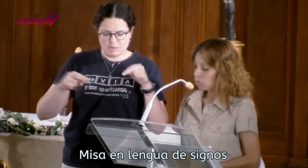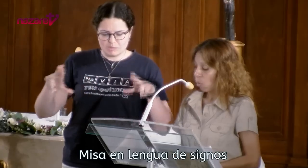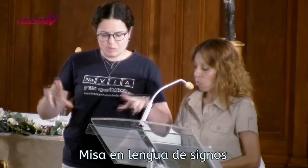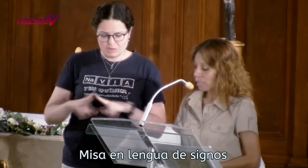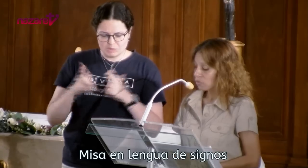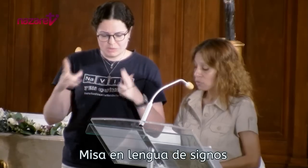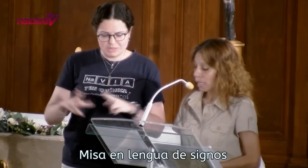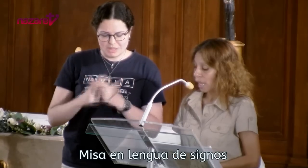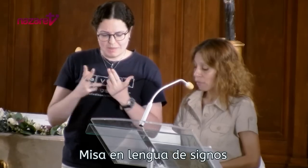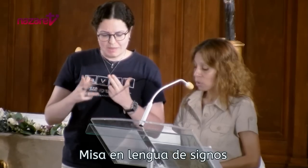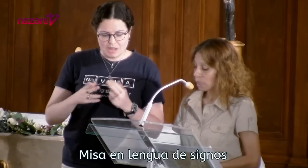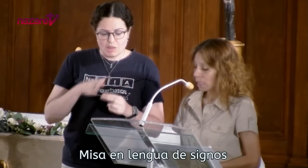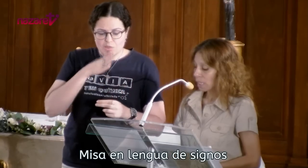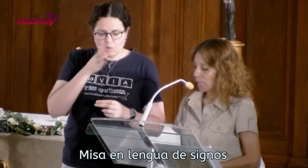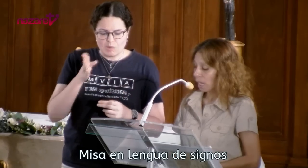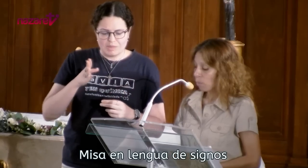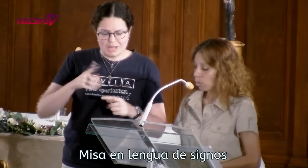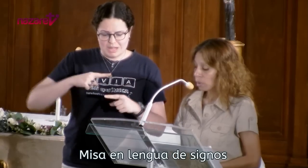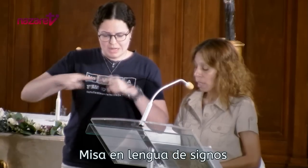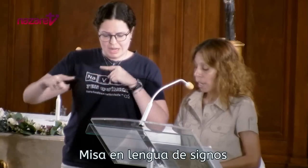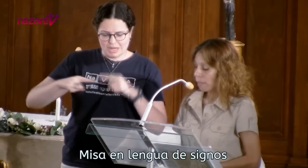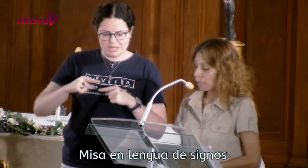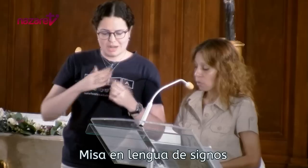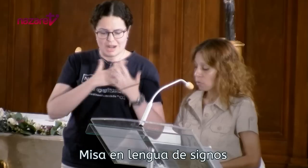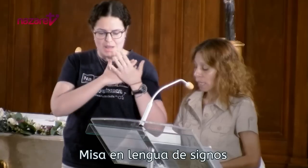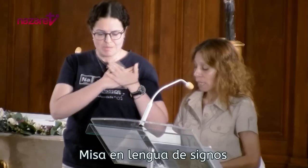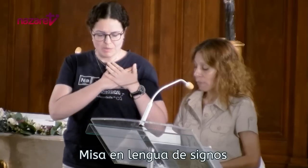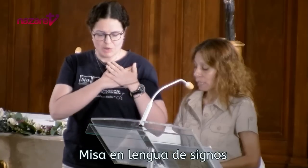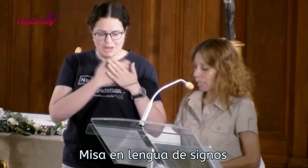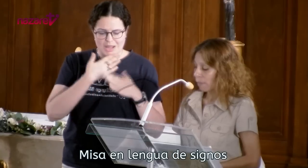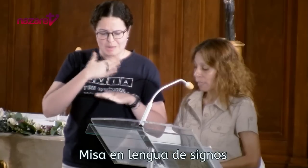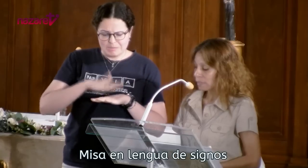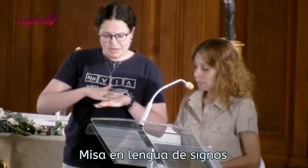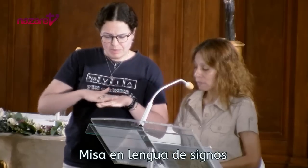una sociedad donde reine el amor, el perdón y la verdadera paz.